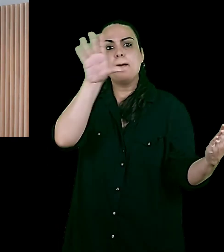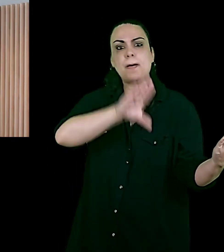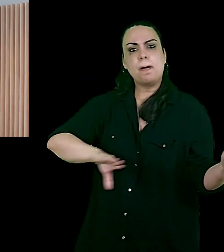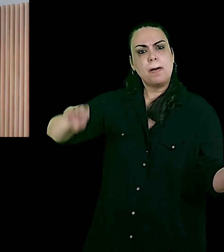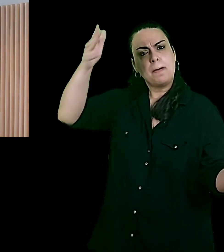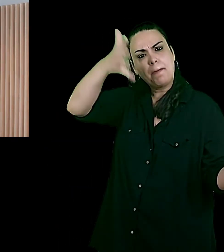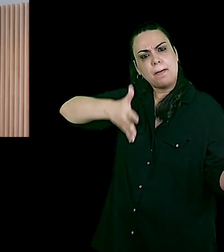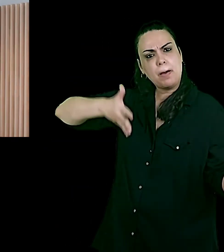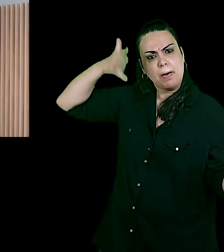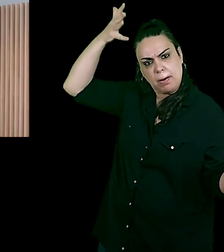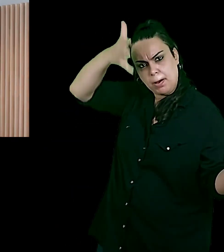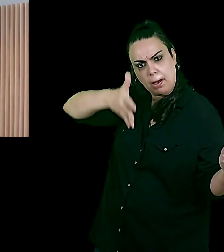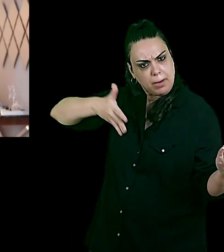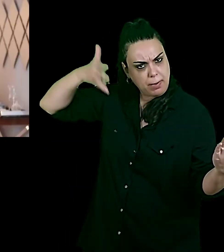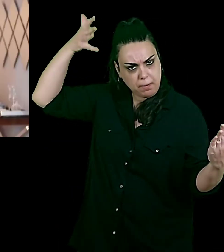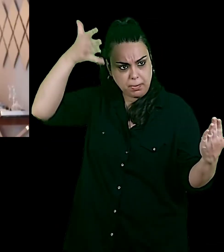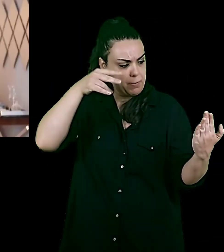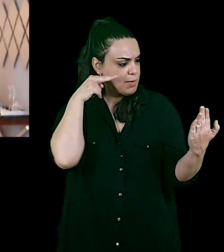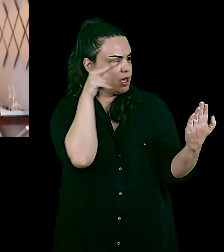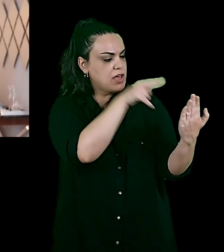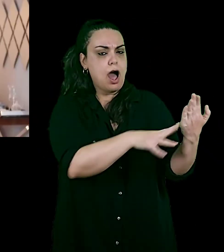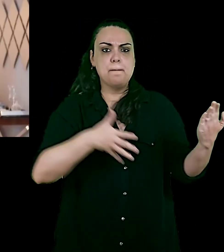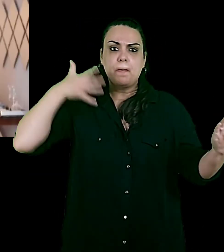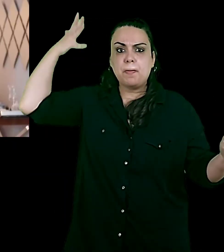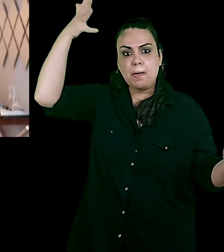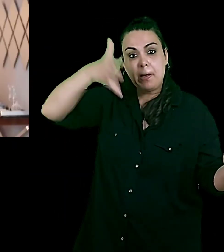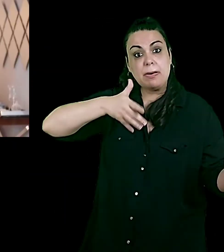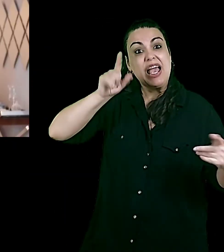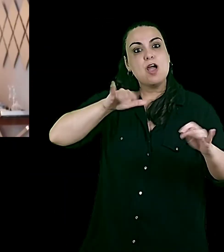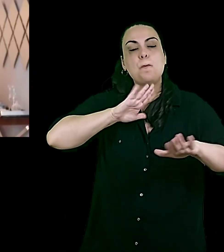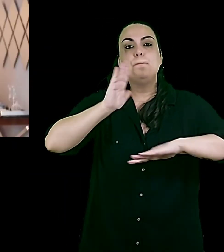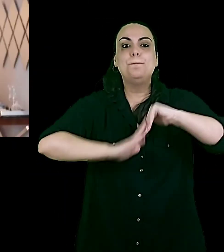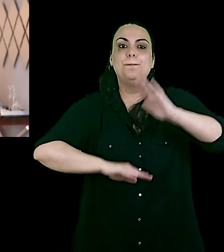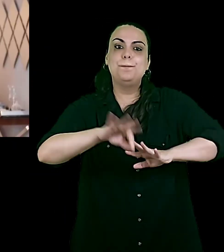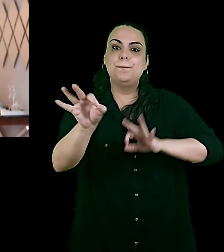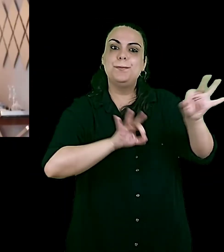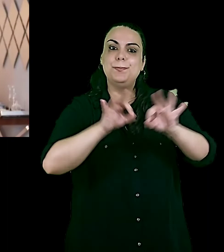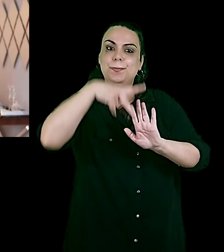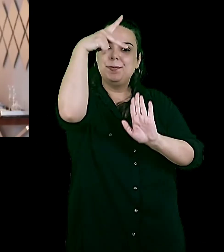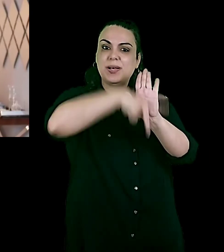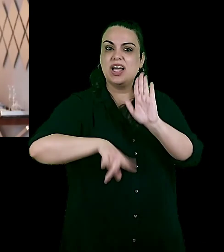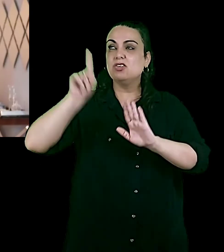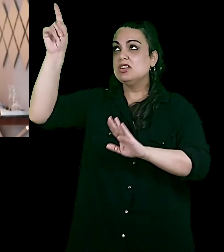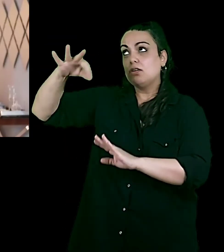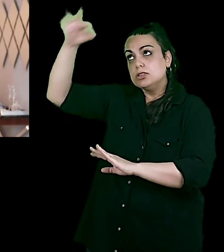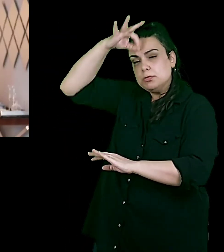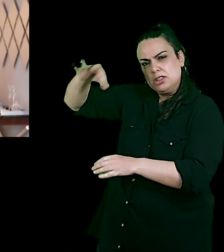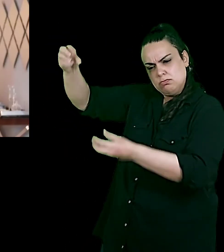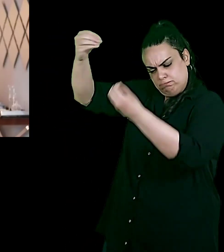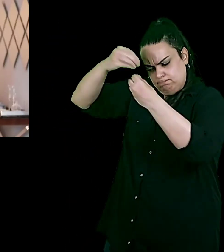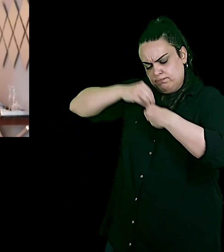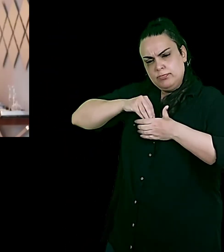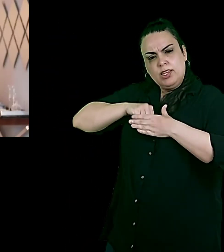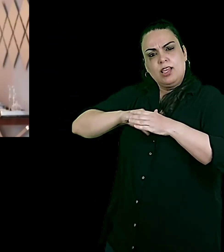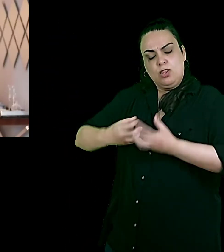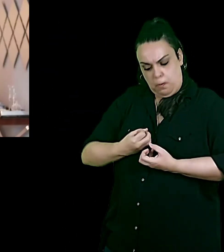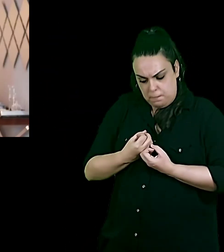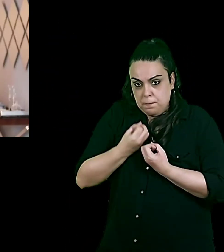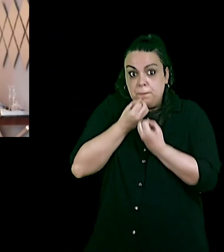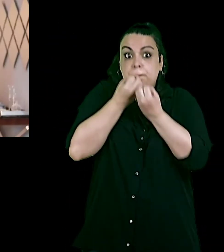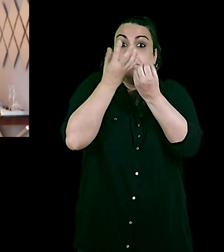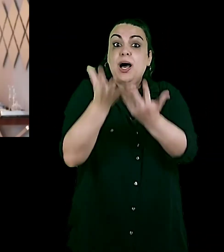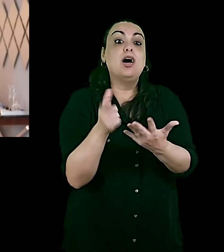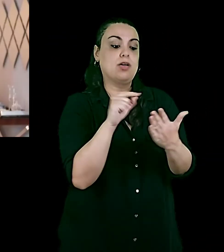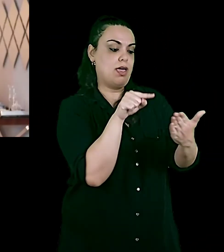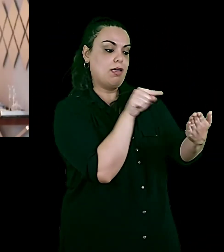plano onde você possa cumprir de modo prático aquilo que é espiritual dentro do seu coração, aquilo que